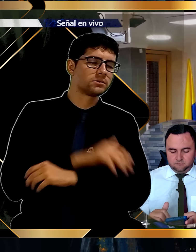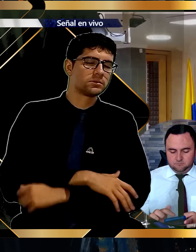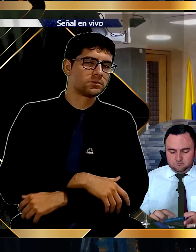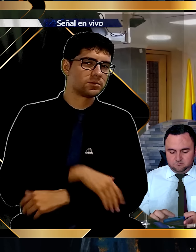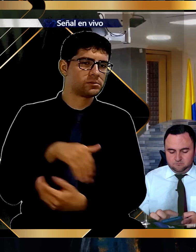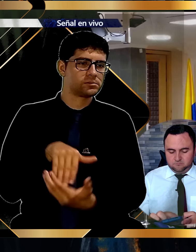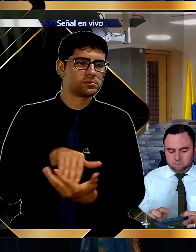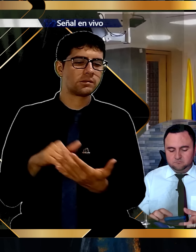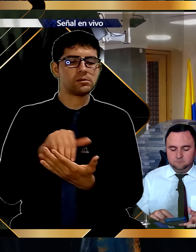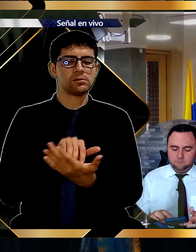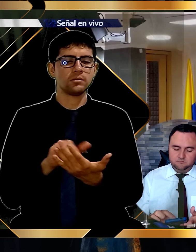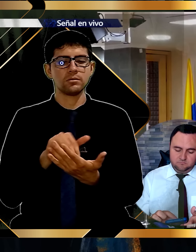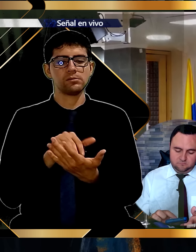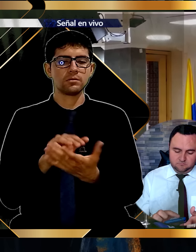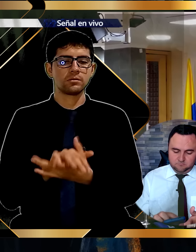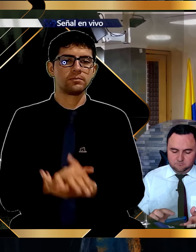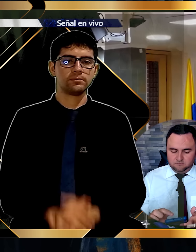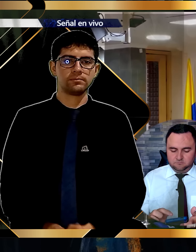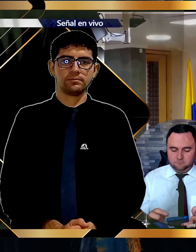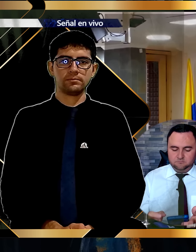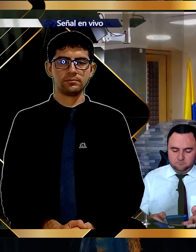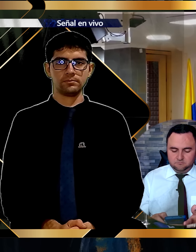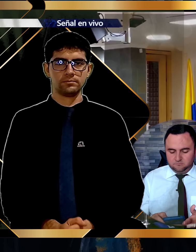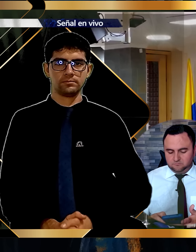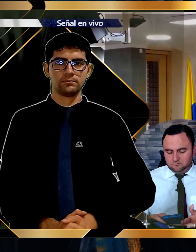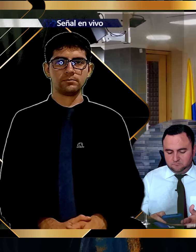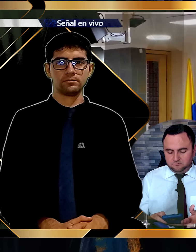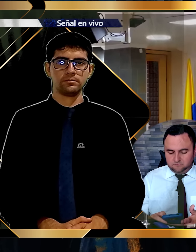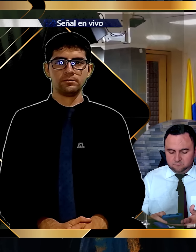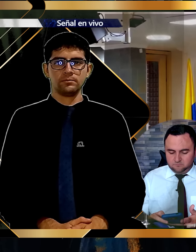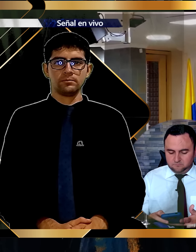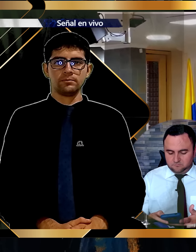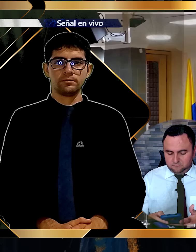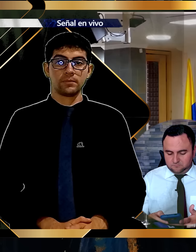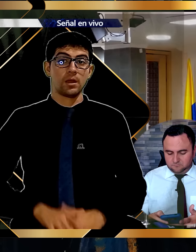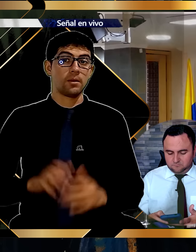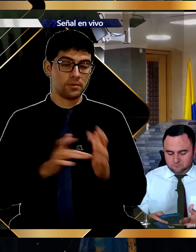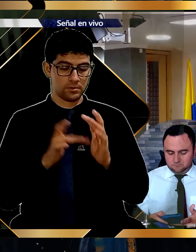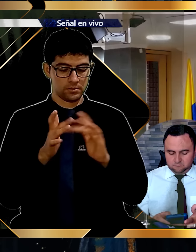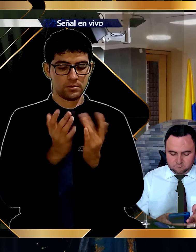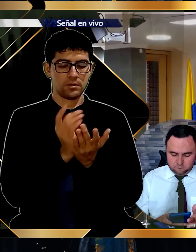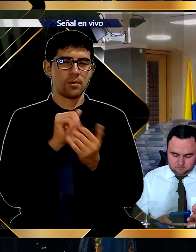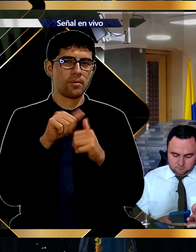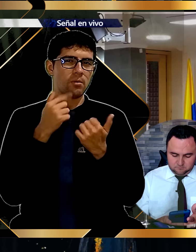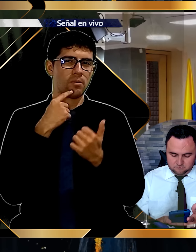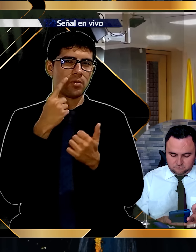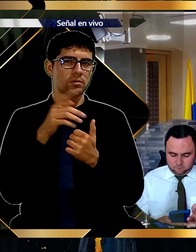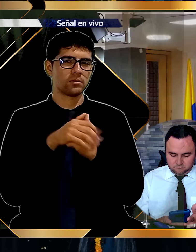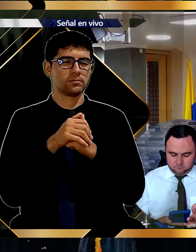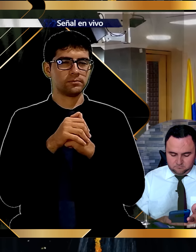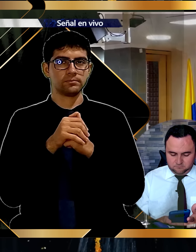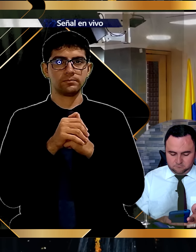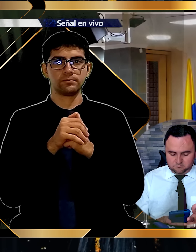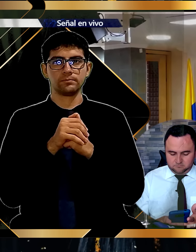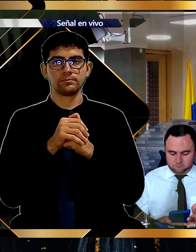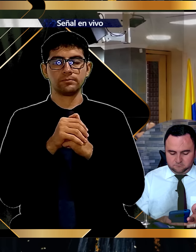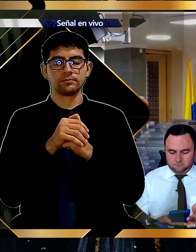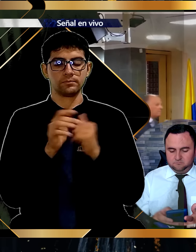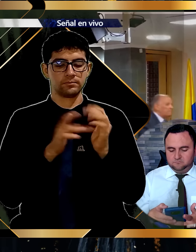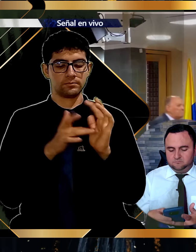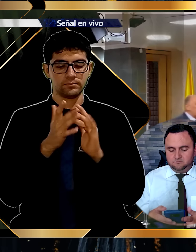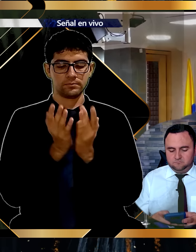que, ¿verdad? Uno le parece que, ay, pero eso dice la Biblia. Sí, pero ¿cómo lo dice? La Biblia dice que él vendrá como ladrón en la